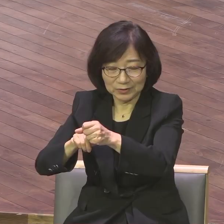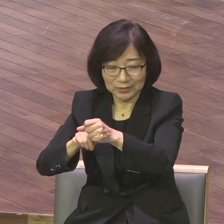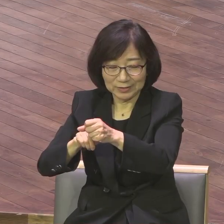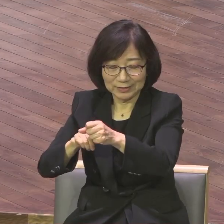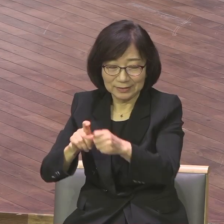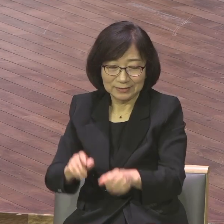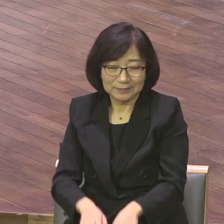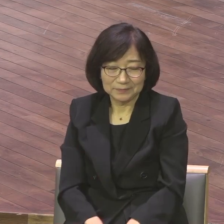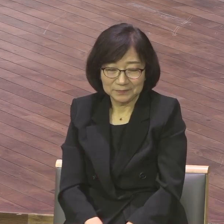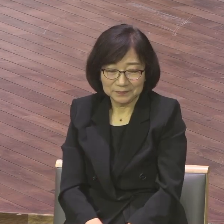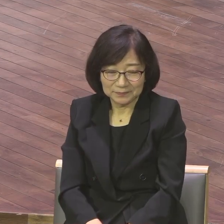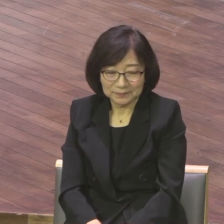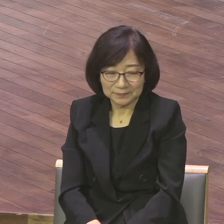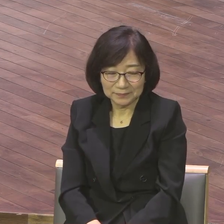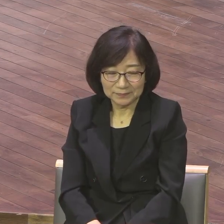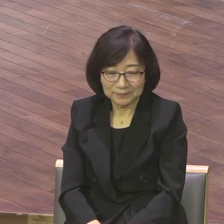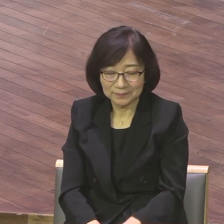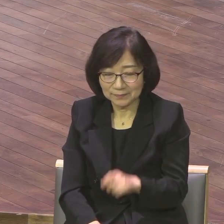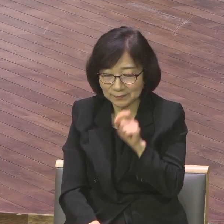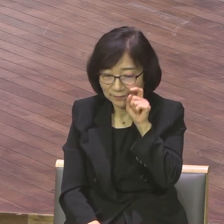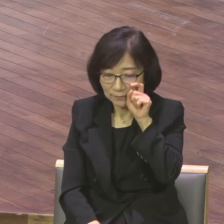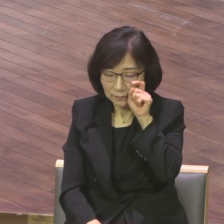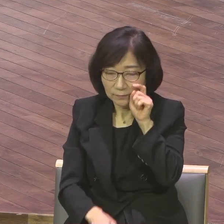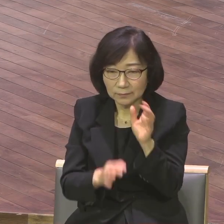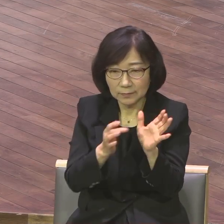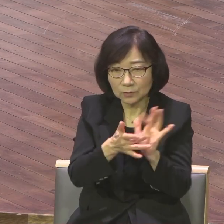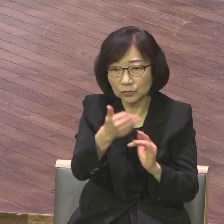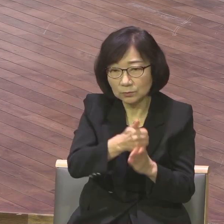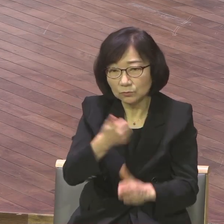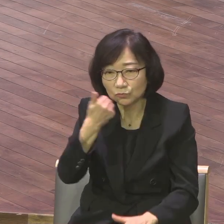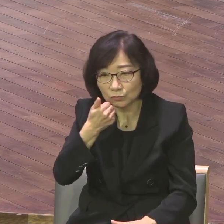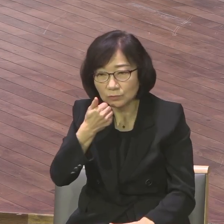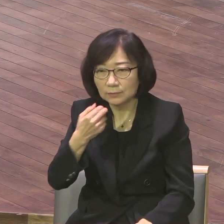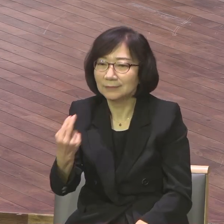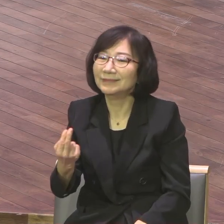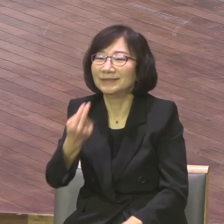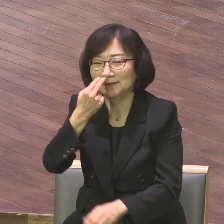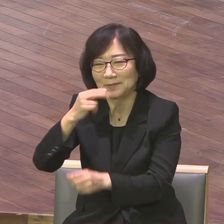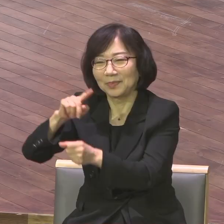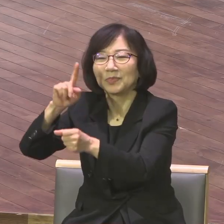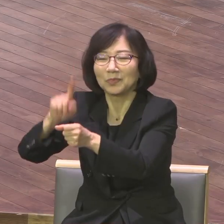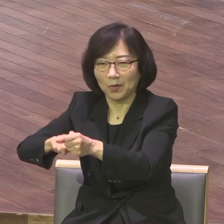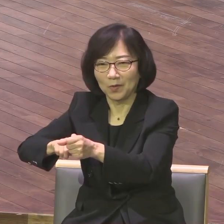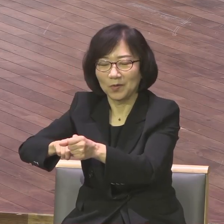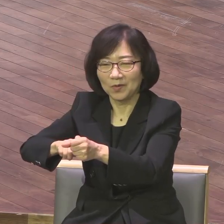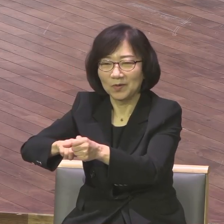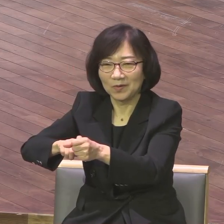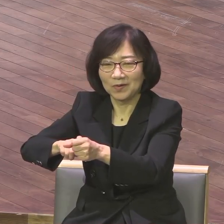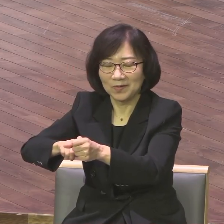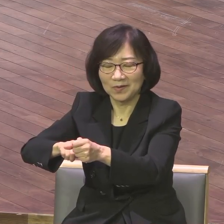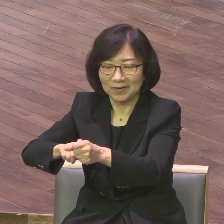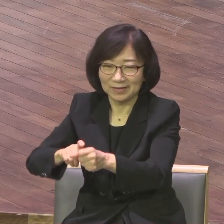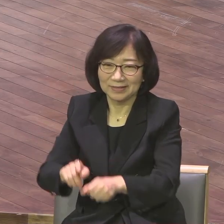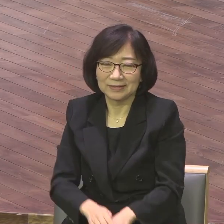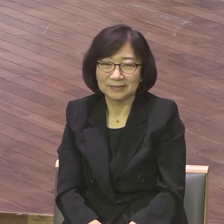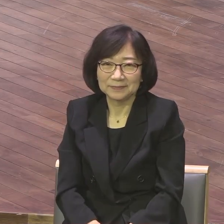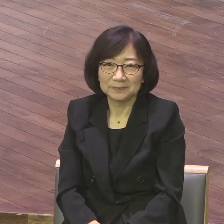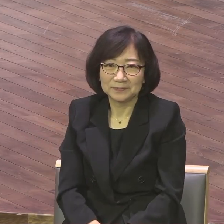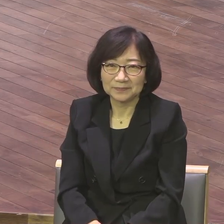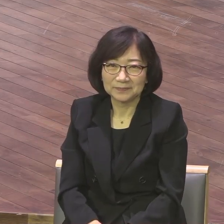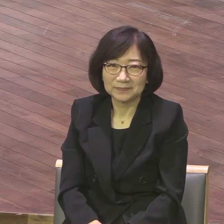나는 생명의 떡이다. 나는 무엇이다. 자, 예수님이 생명의 떡이라는 것은요,